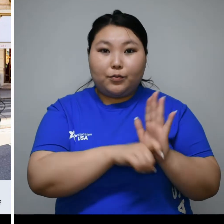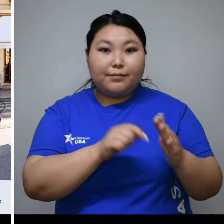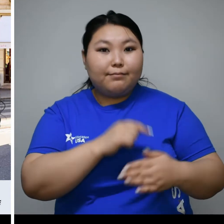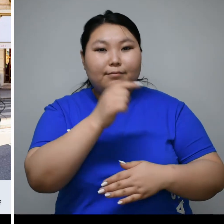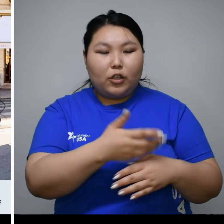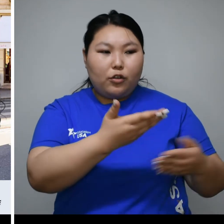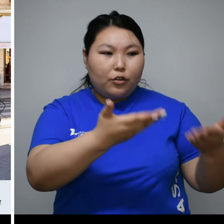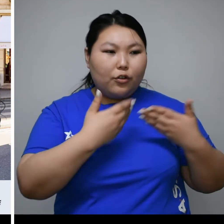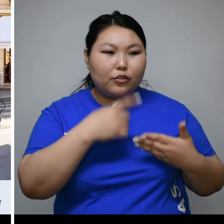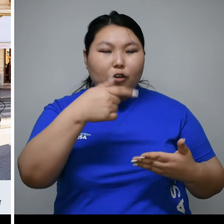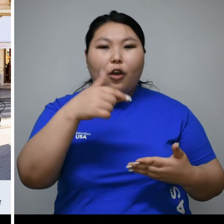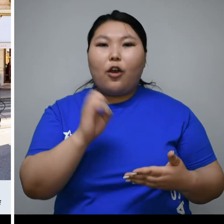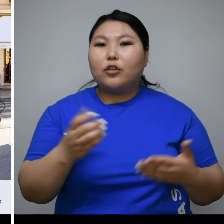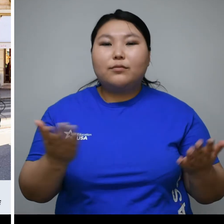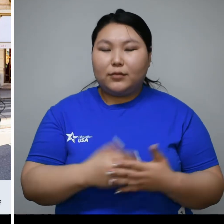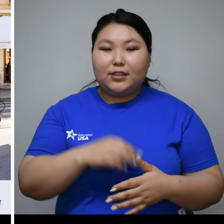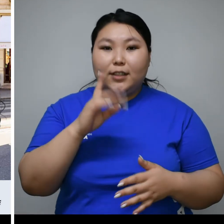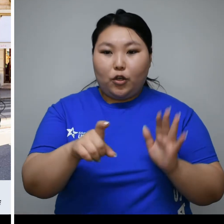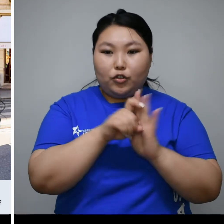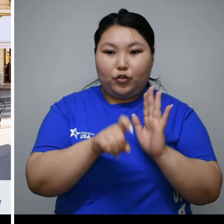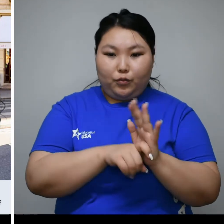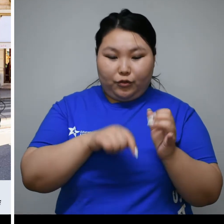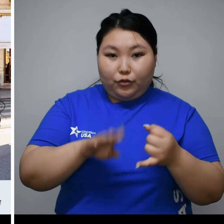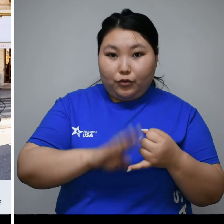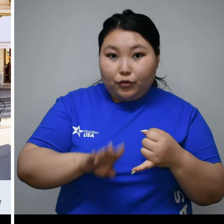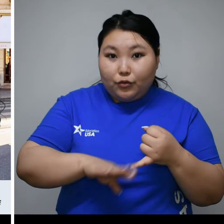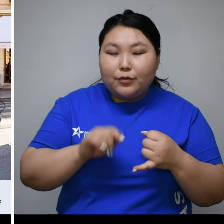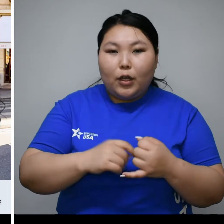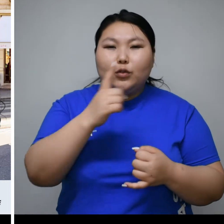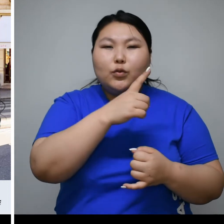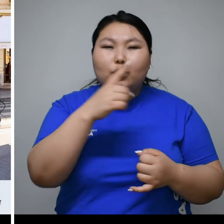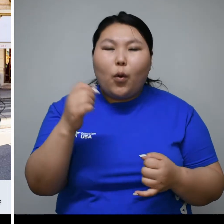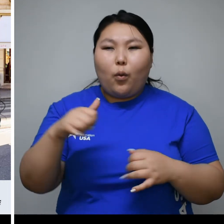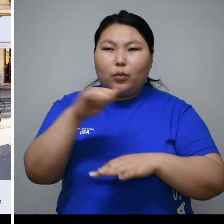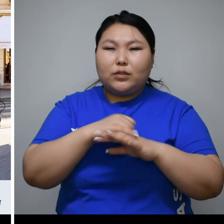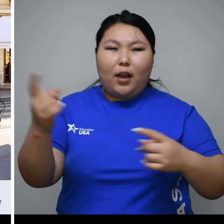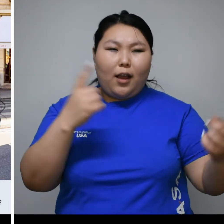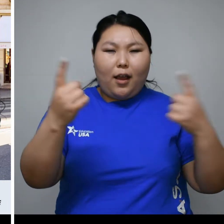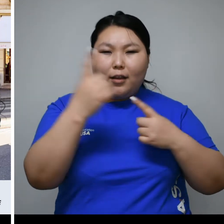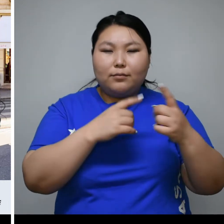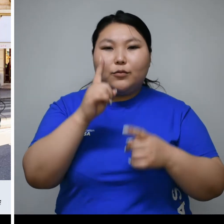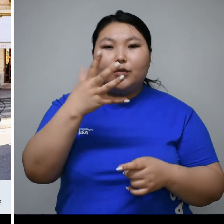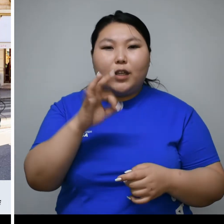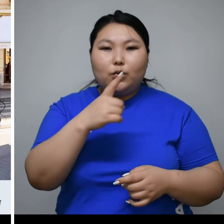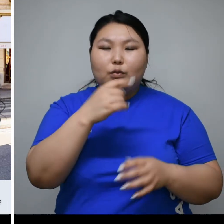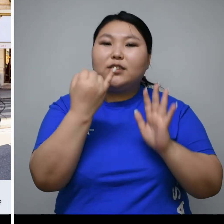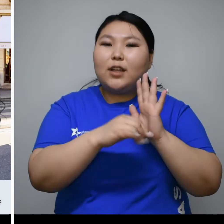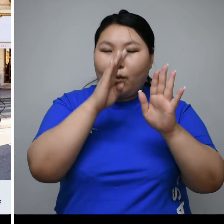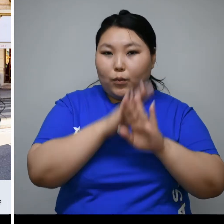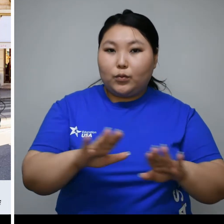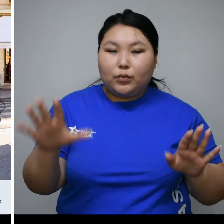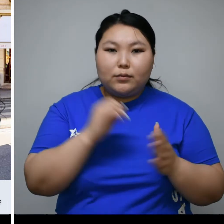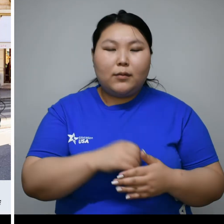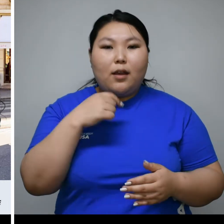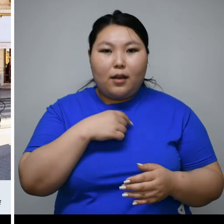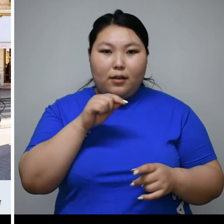бас нэг өгдөг гоё юм зүйл гэх юм бол яг хөтөлбөрийн төсгөлд за 100 гаруй орноос ирсэн нийт 150-160-аад